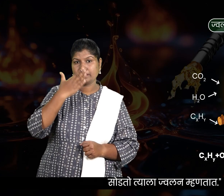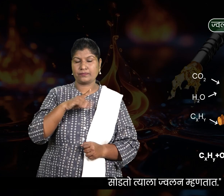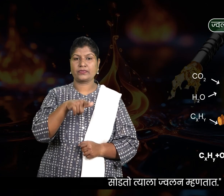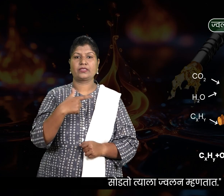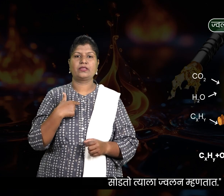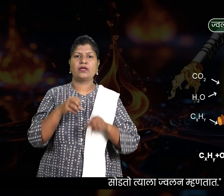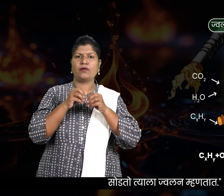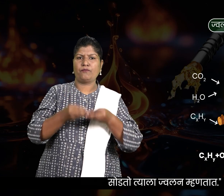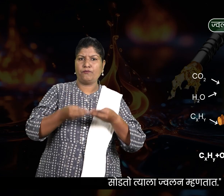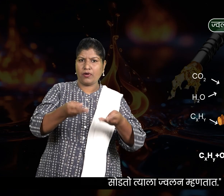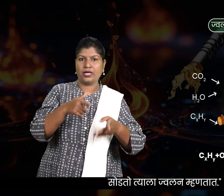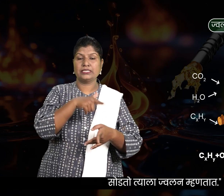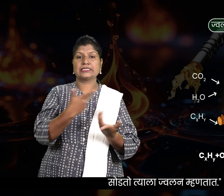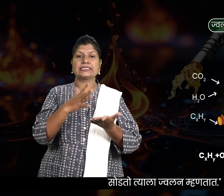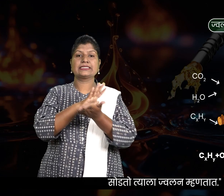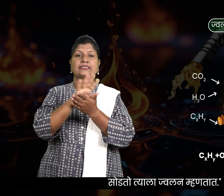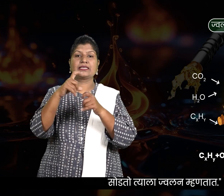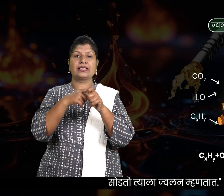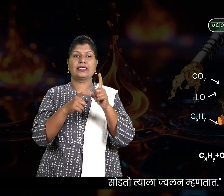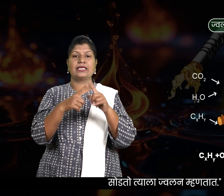ज्वलन म्हणतात.